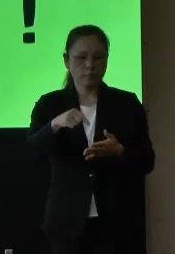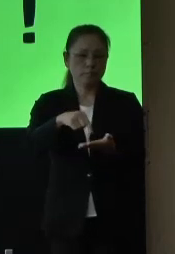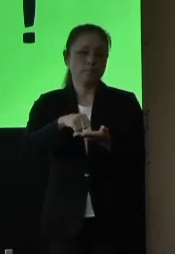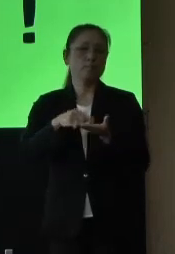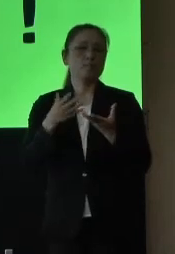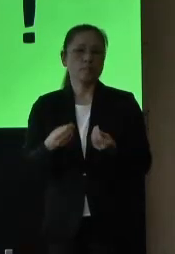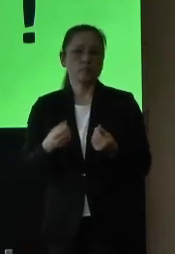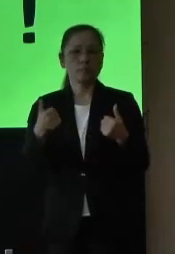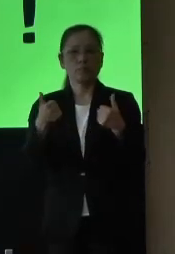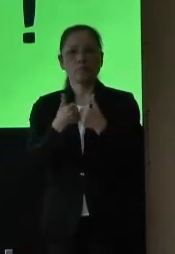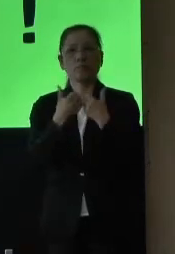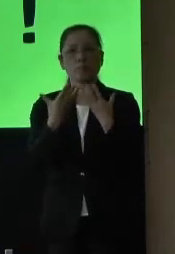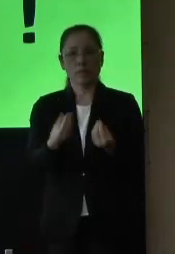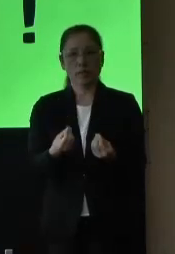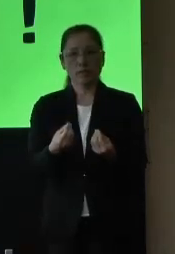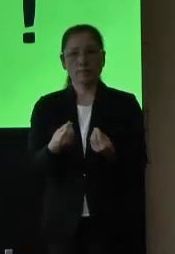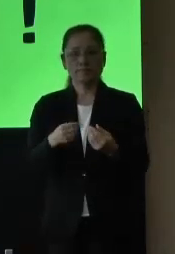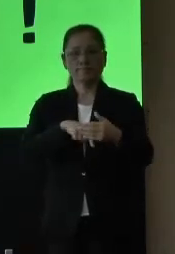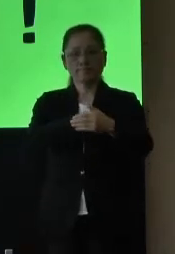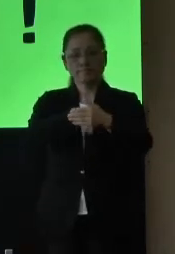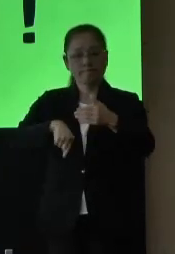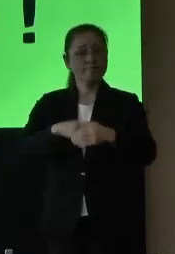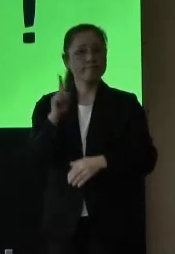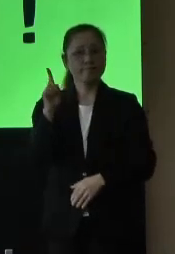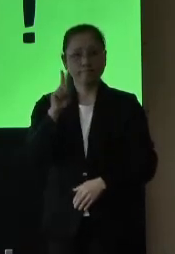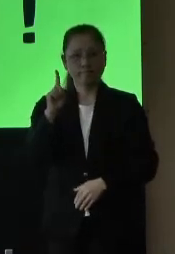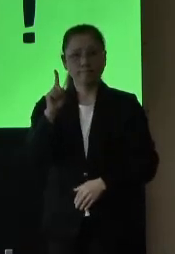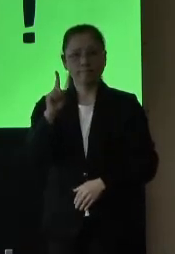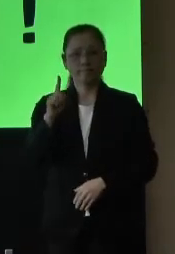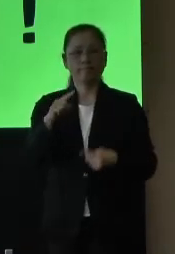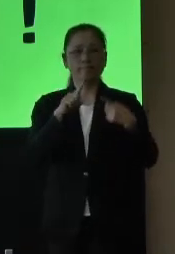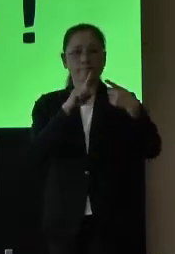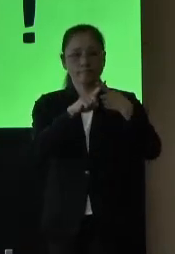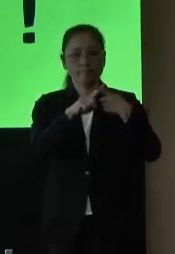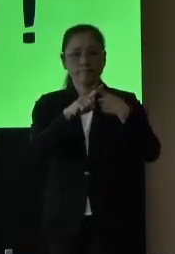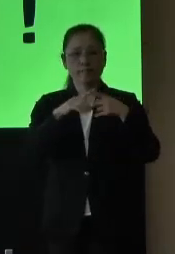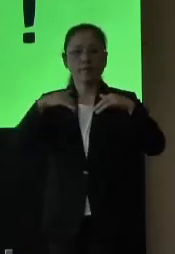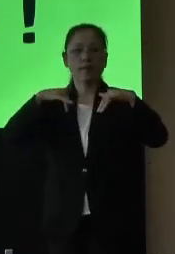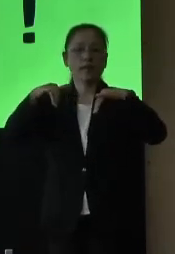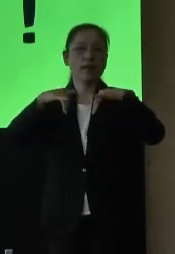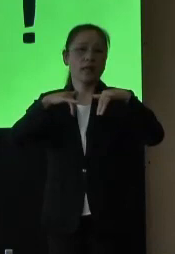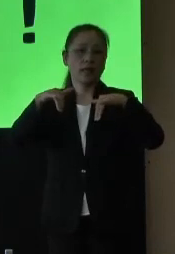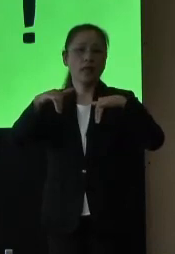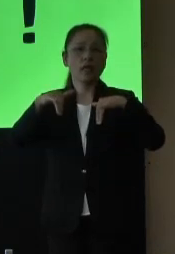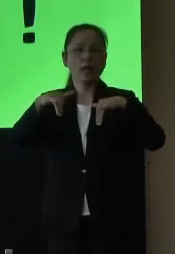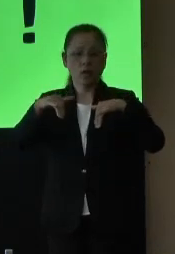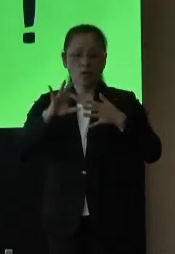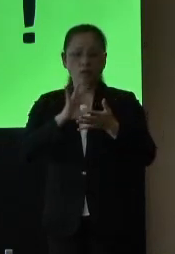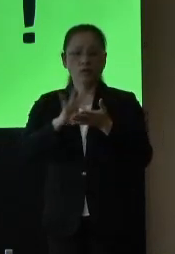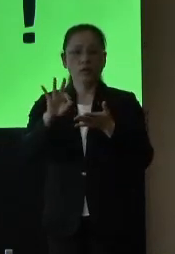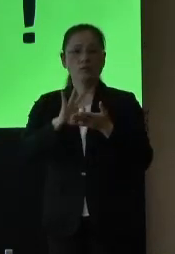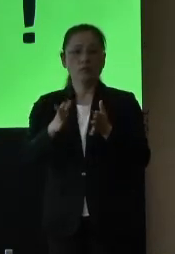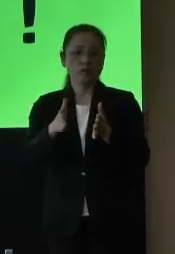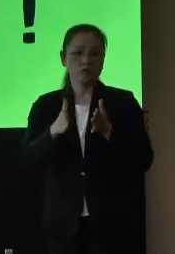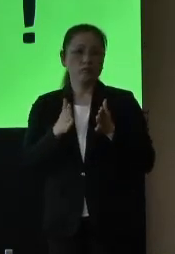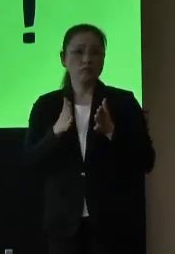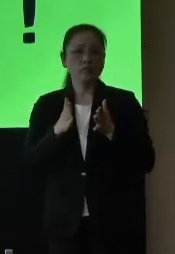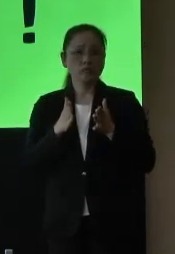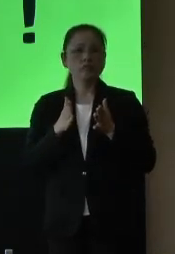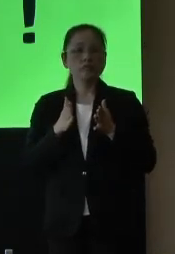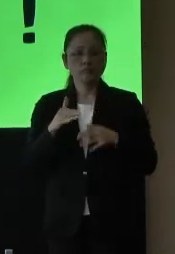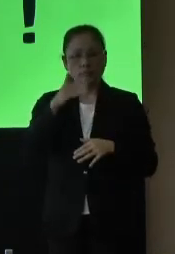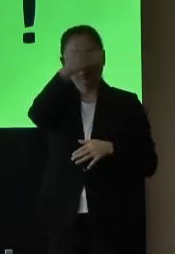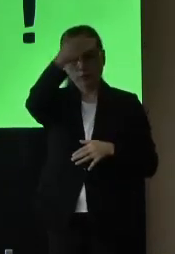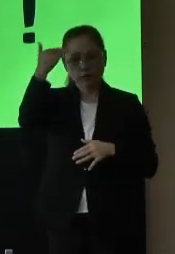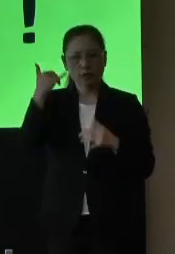ました。その内容としては、1、繁華街の利用自粛など、若い方